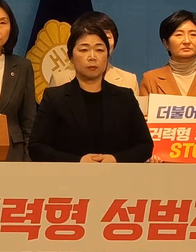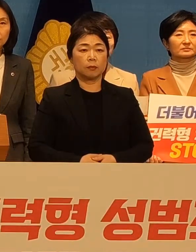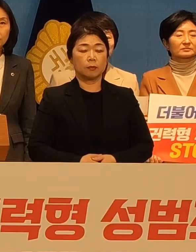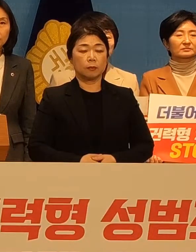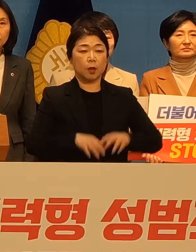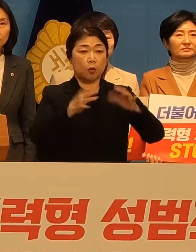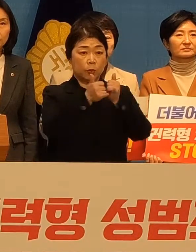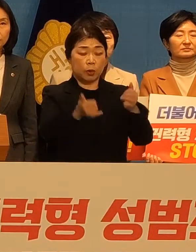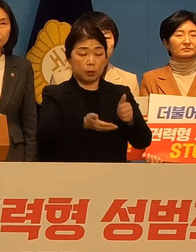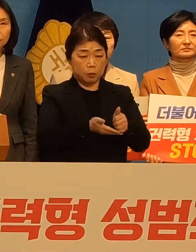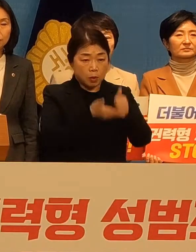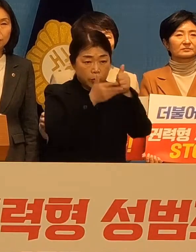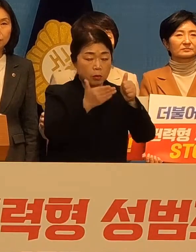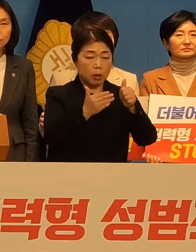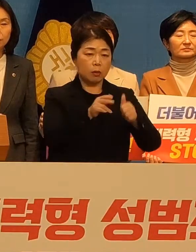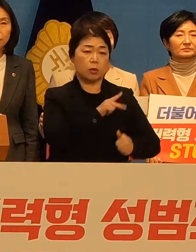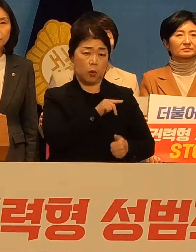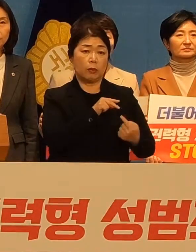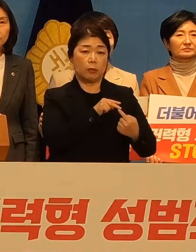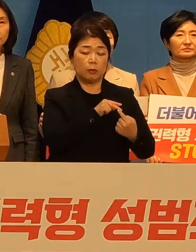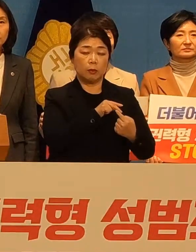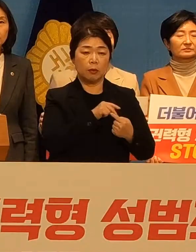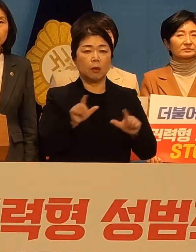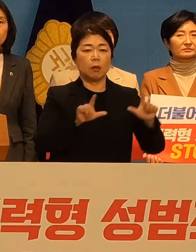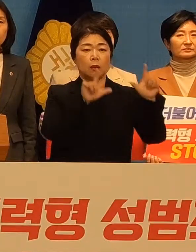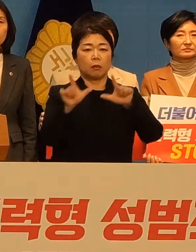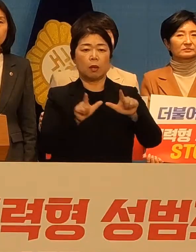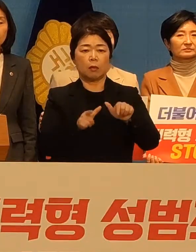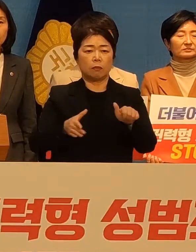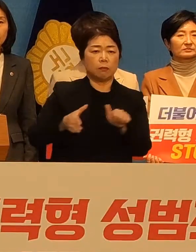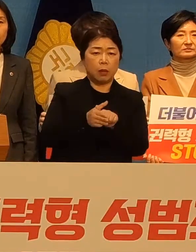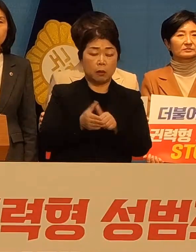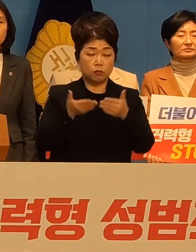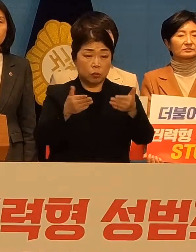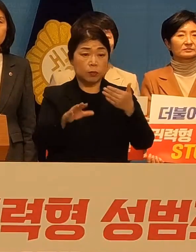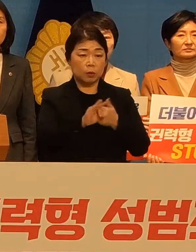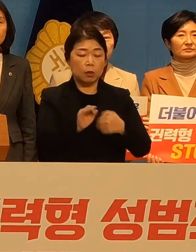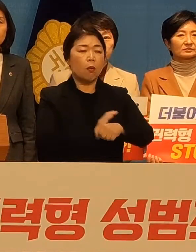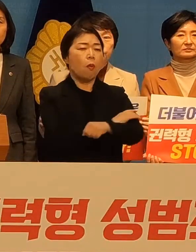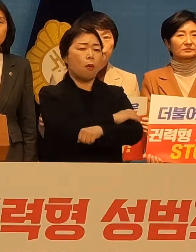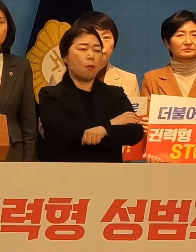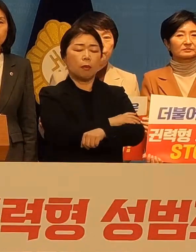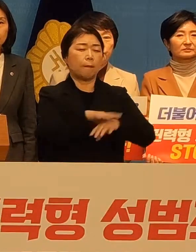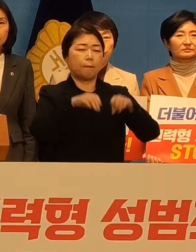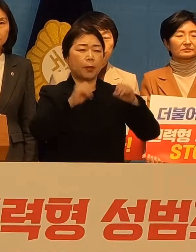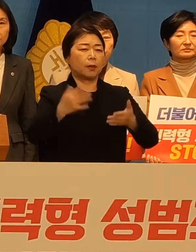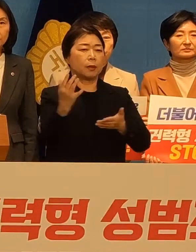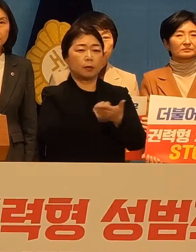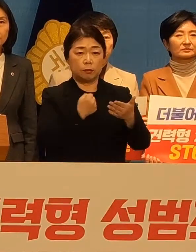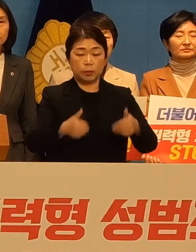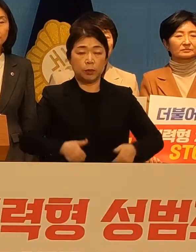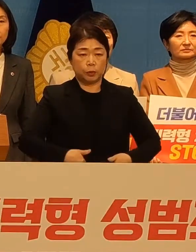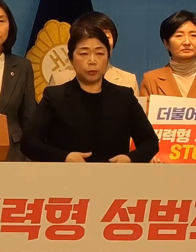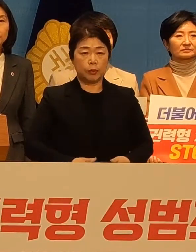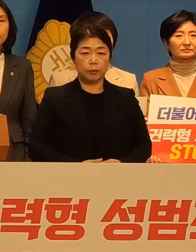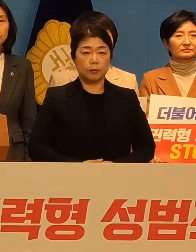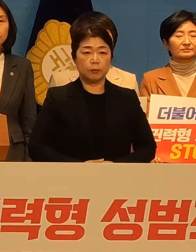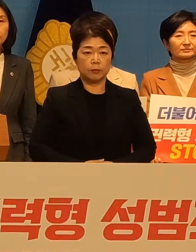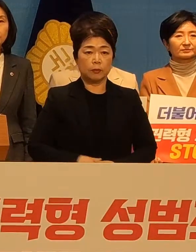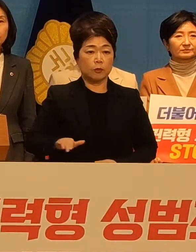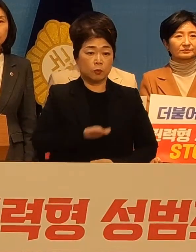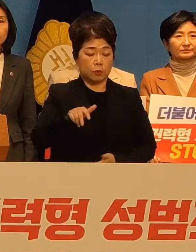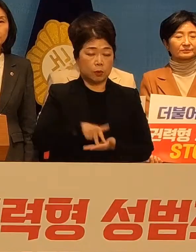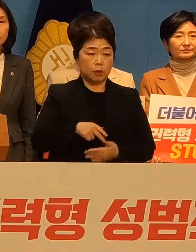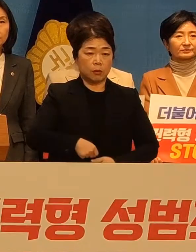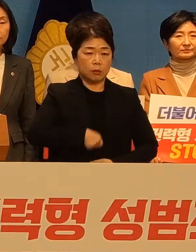국민을 섬겨야 할 국회의원이 국민의 삶을 밟는다면 그 권력은 회수되어야 마땅하다. 우리는